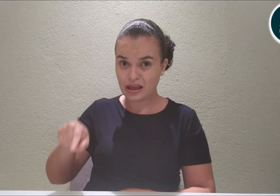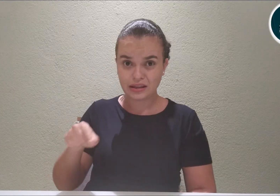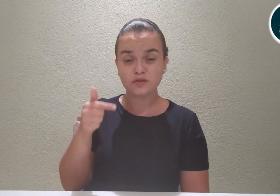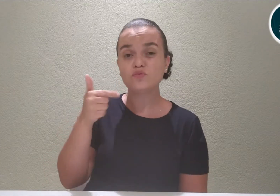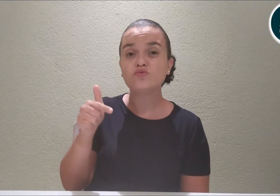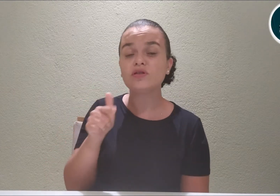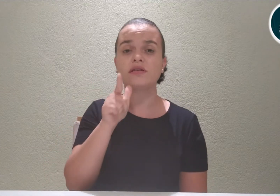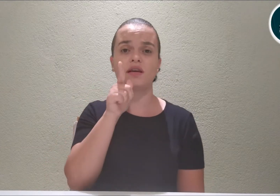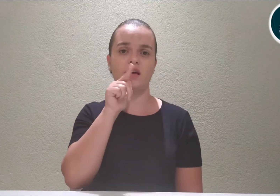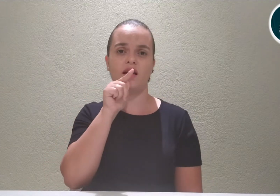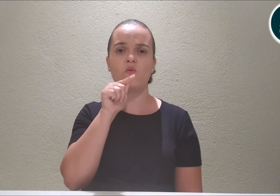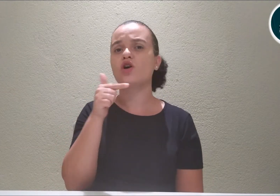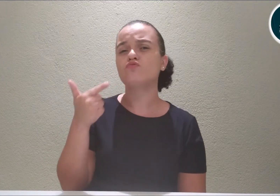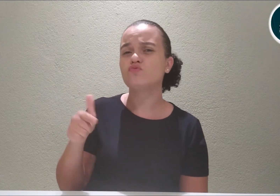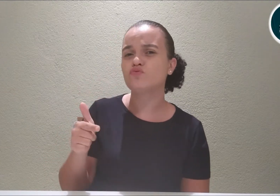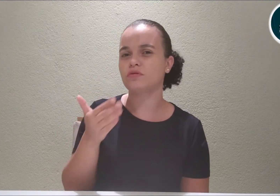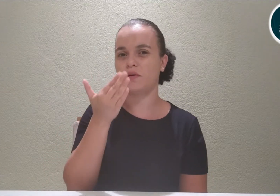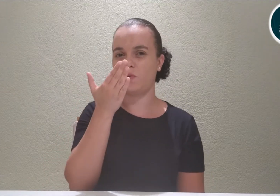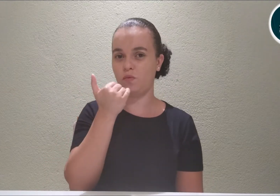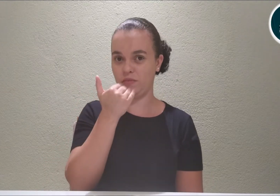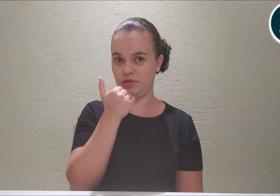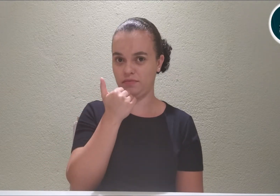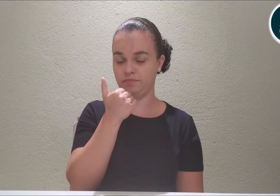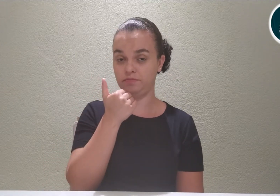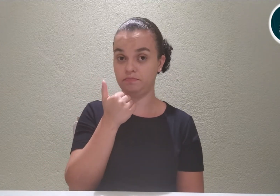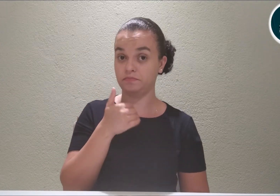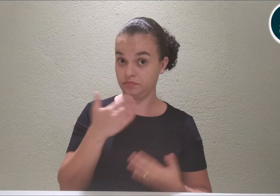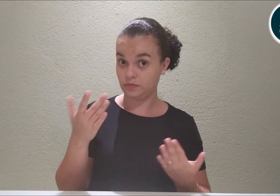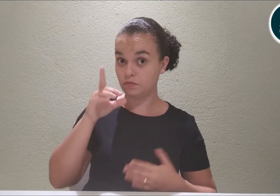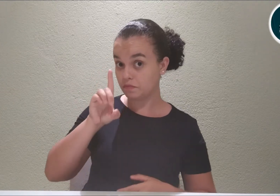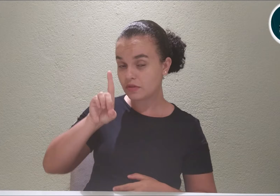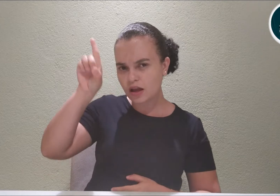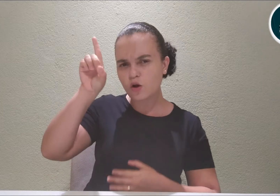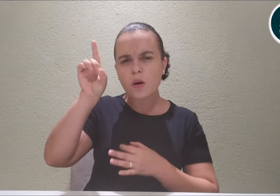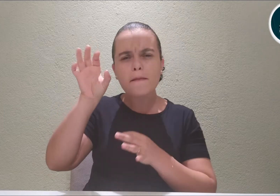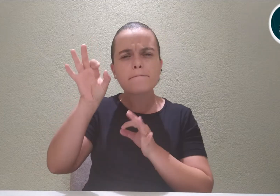porque não tinha água e nem comida.